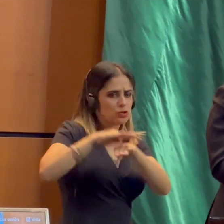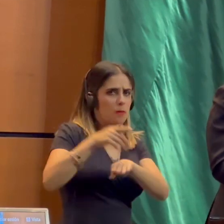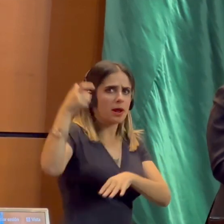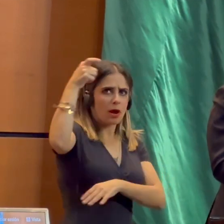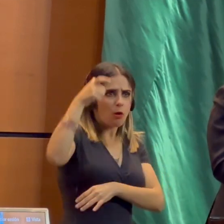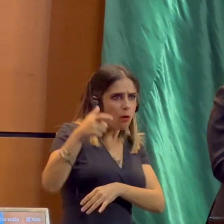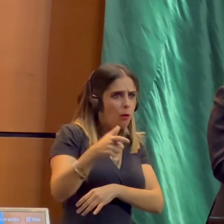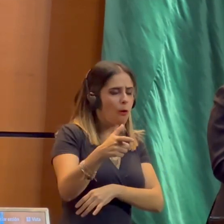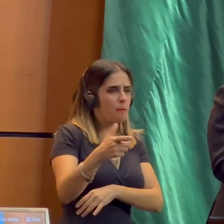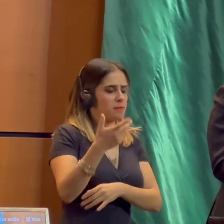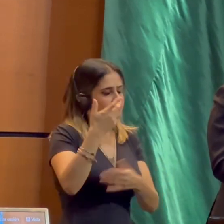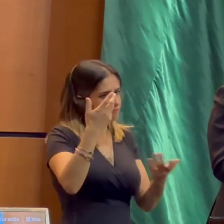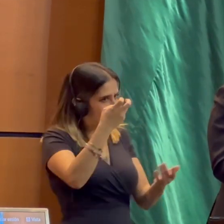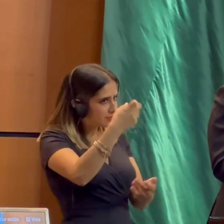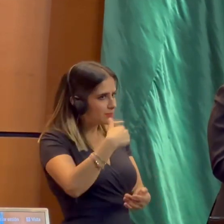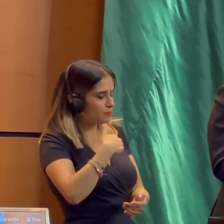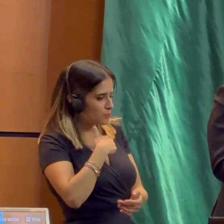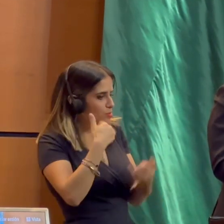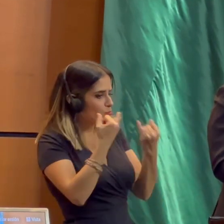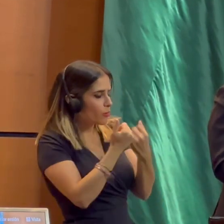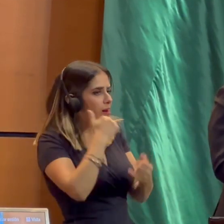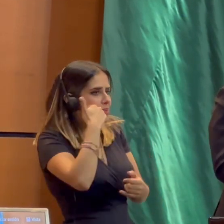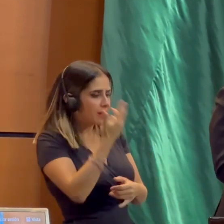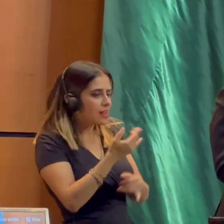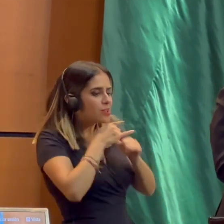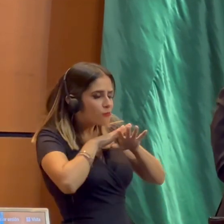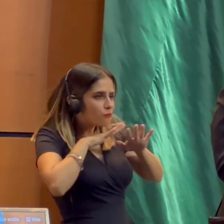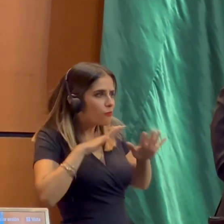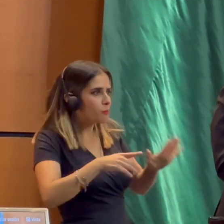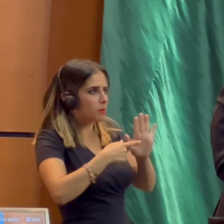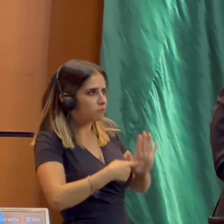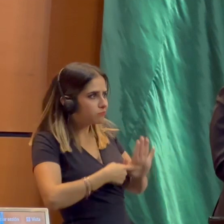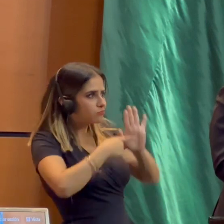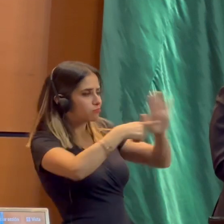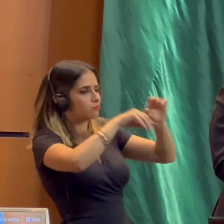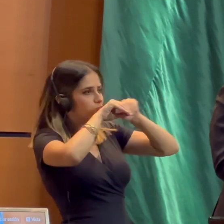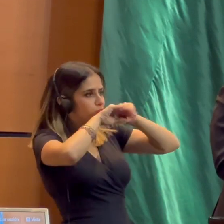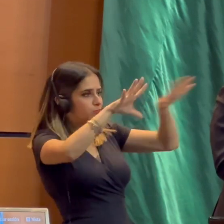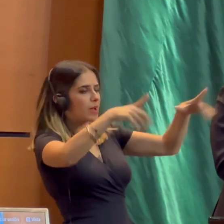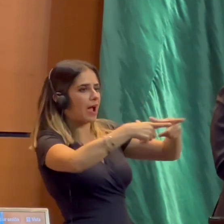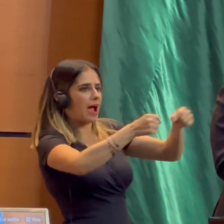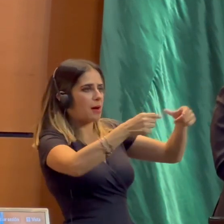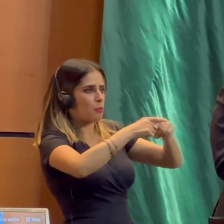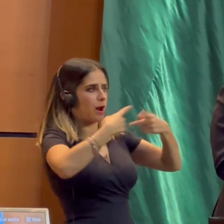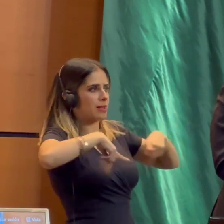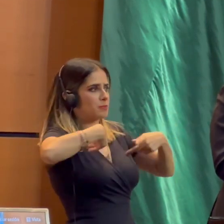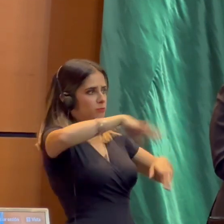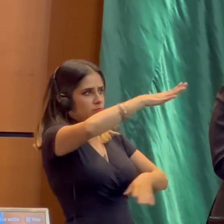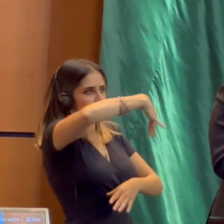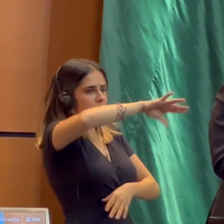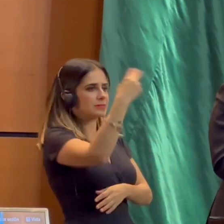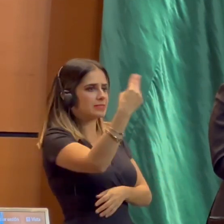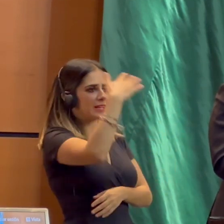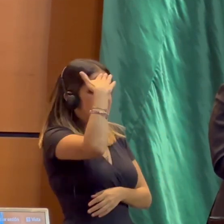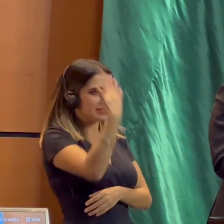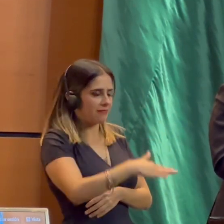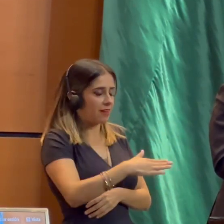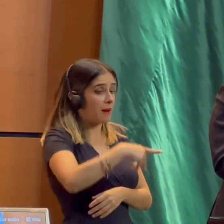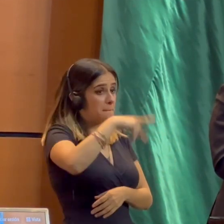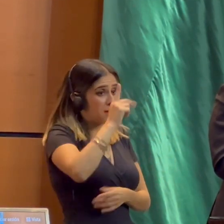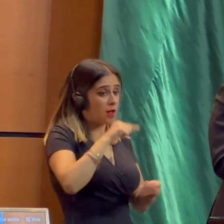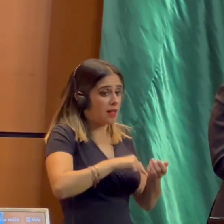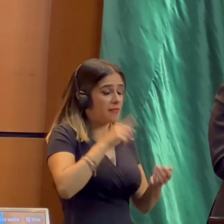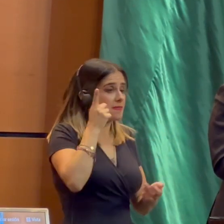な研究課題につきましては、日本の文部科学省に質問をしました。既存の原